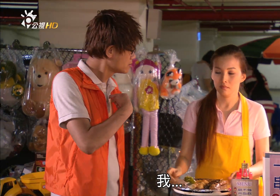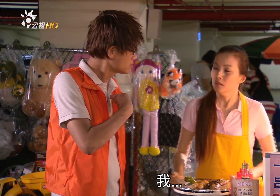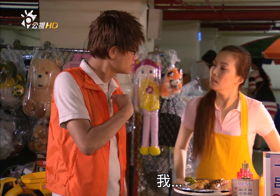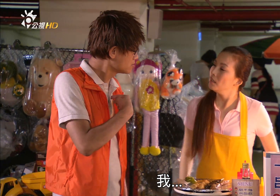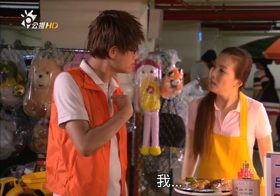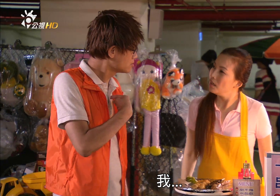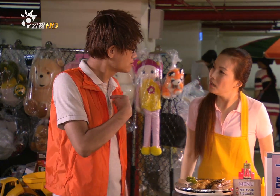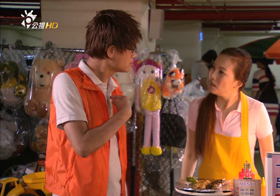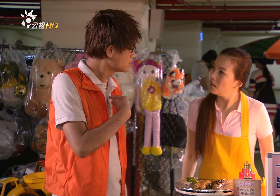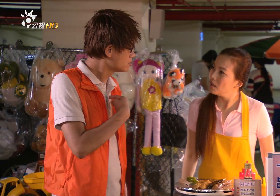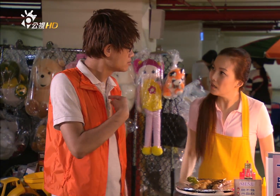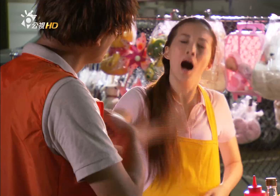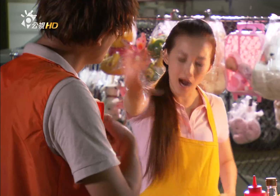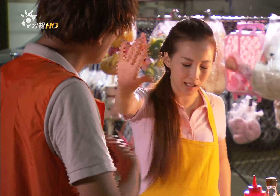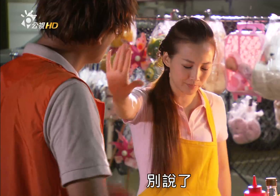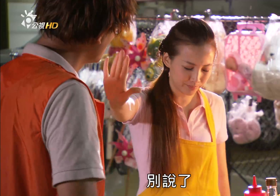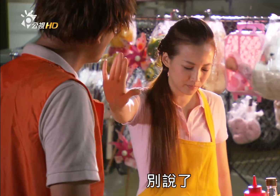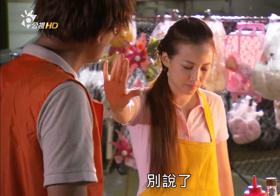我 别说了。